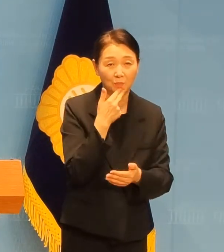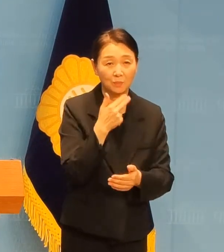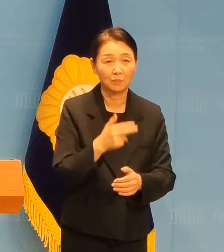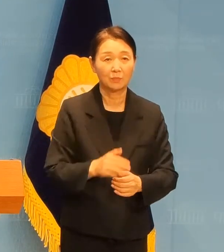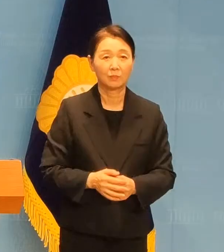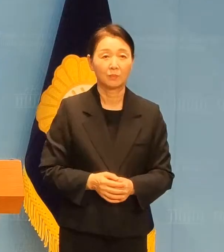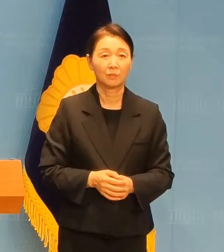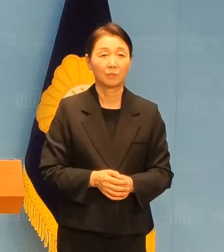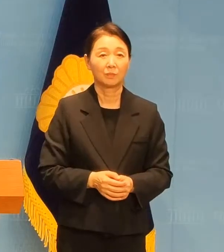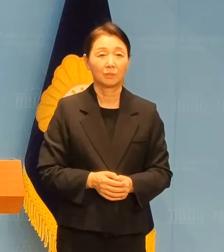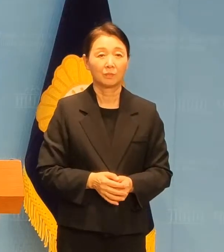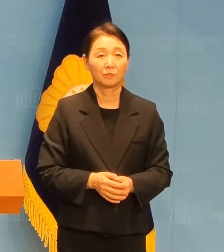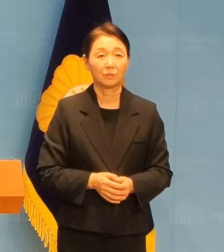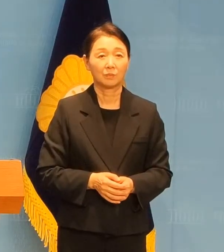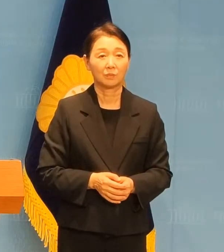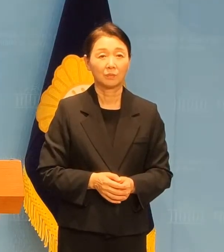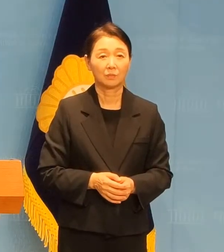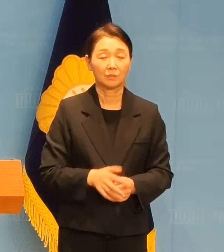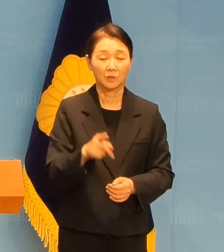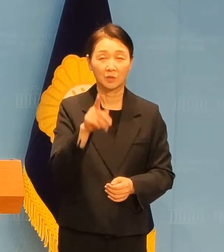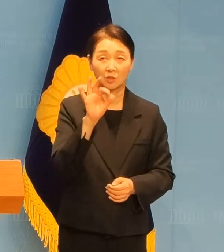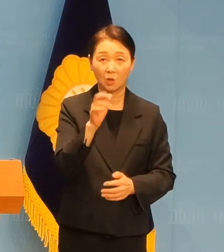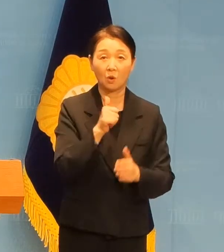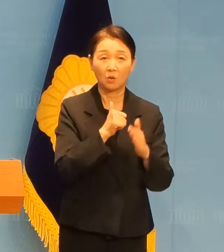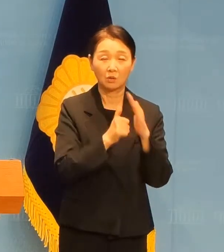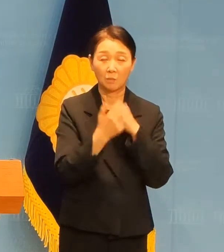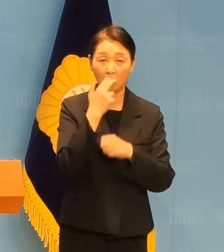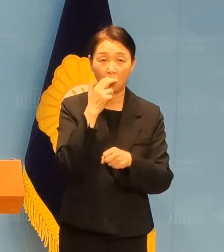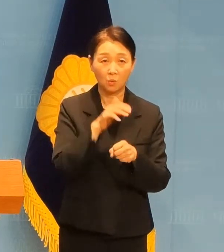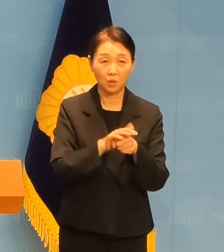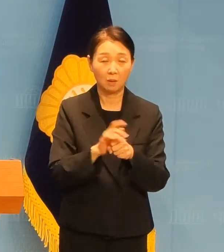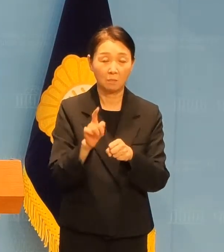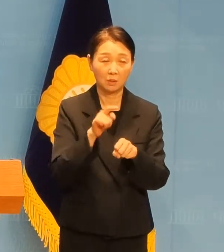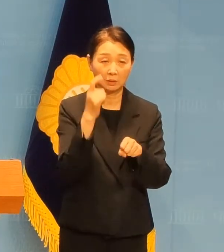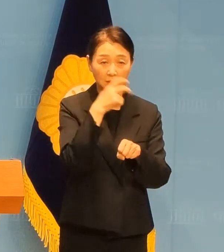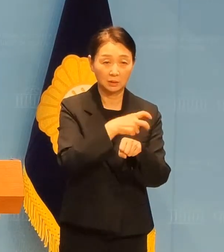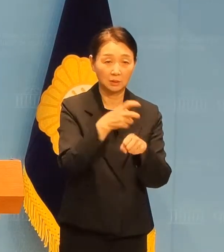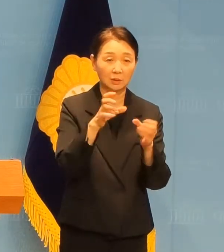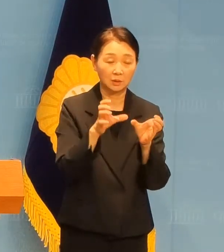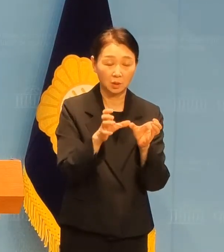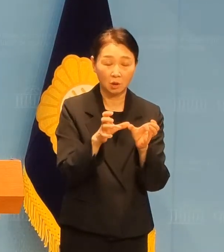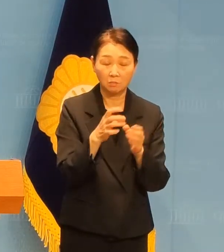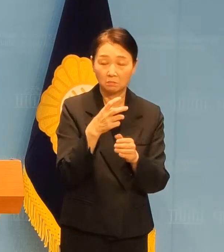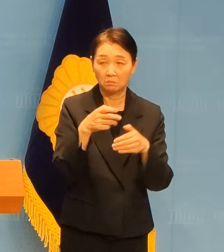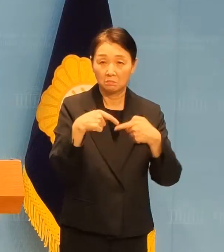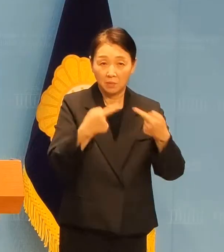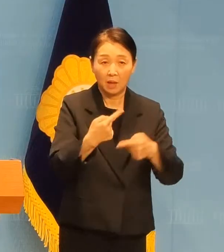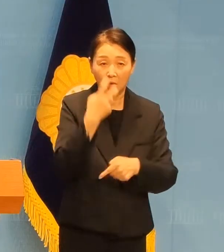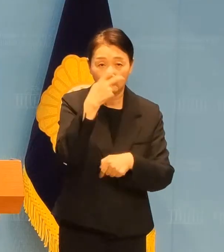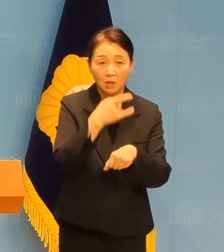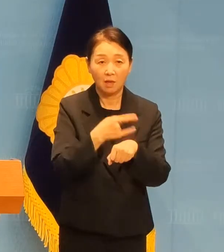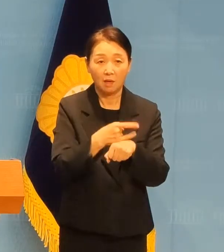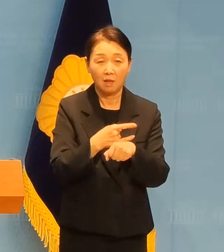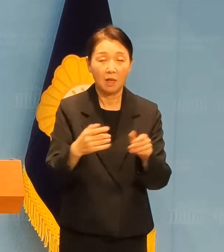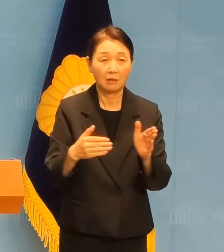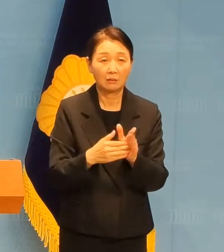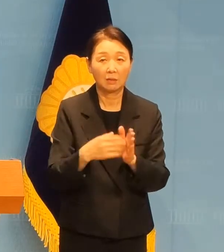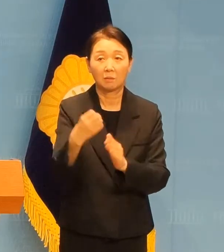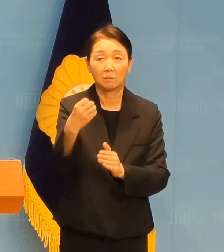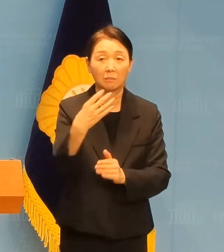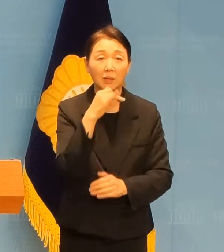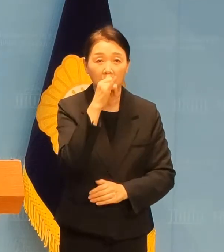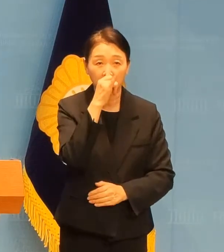않습니다. 정청래 대표는 억울하면 특검에 출석해 수사받으면 될 일이라고 말을